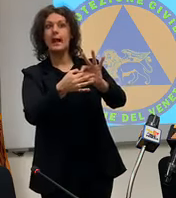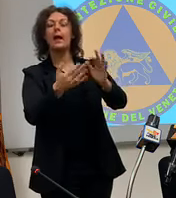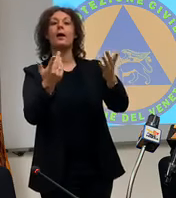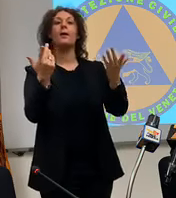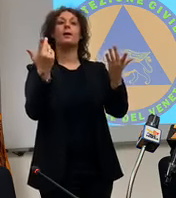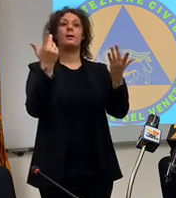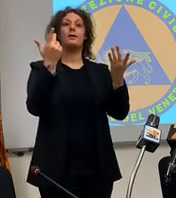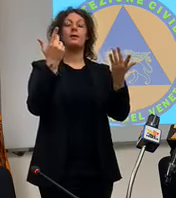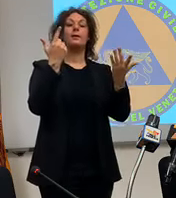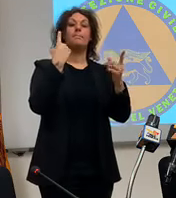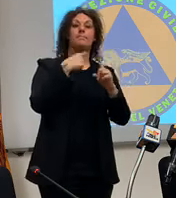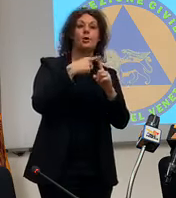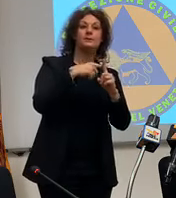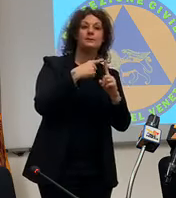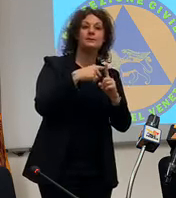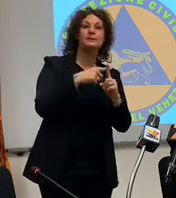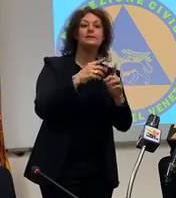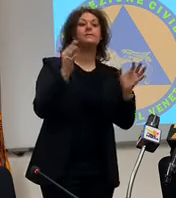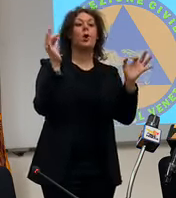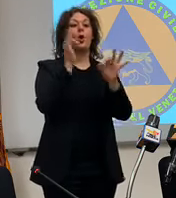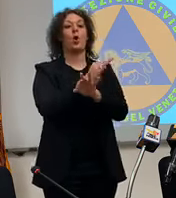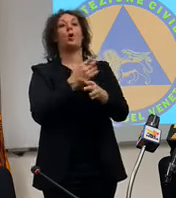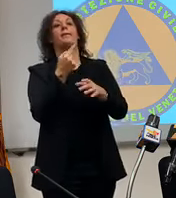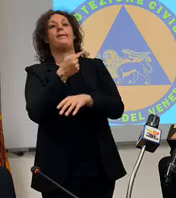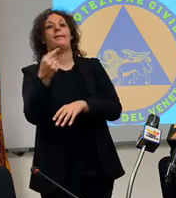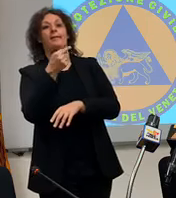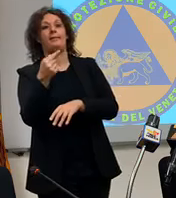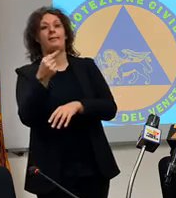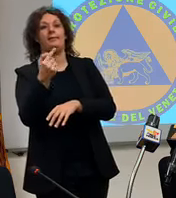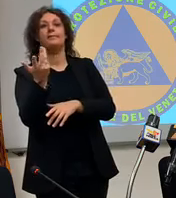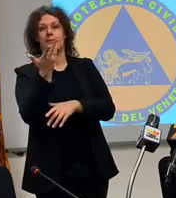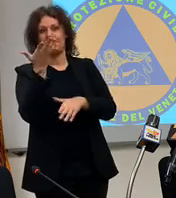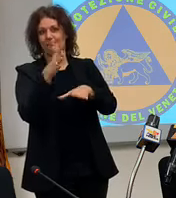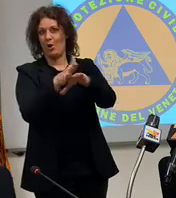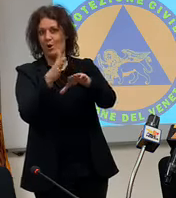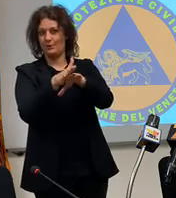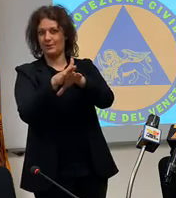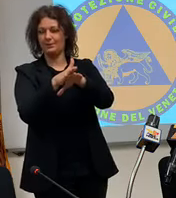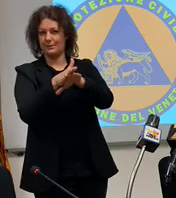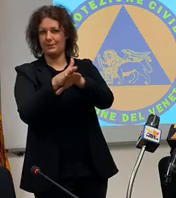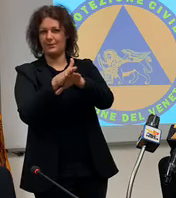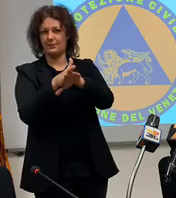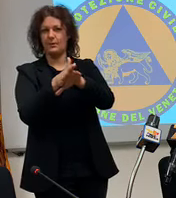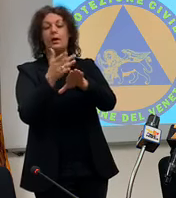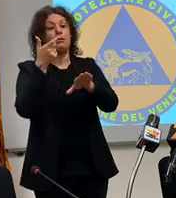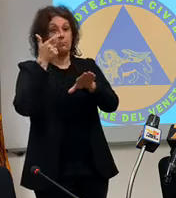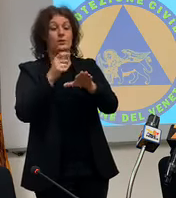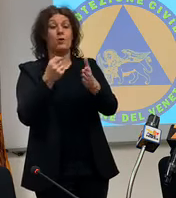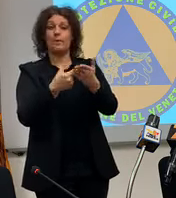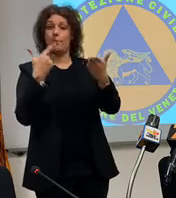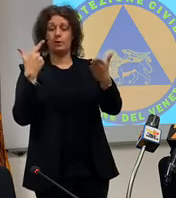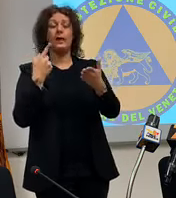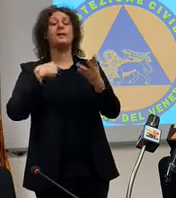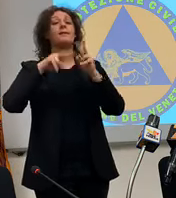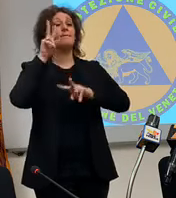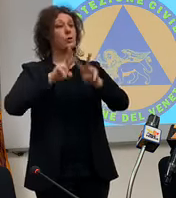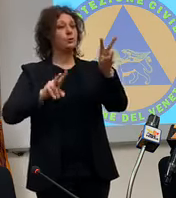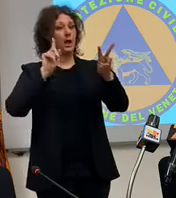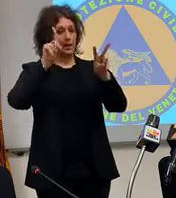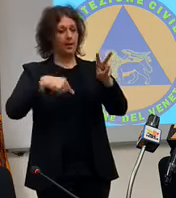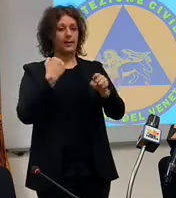che naturalmente dei decessi perché è molto importante Insomma fare anche questo tipo di valutazione